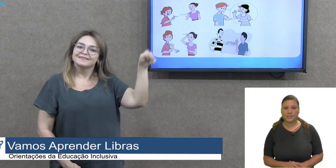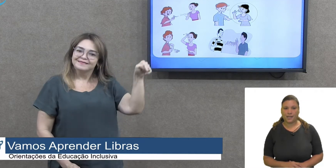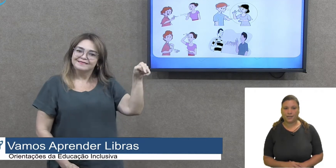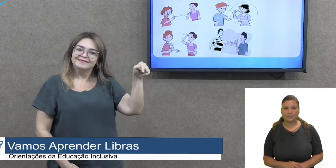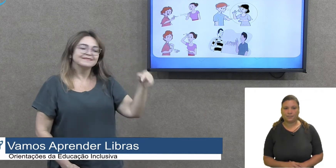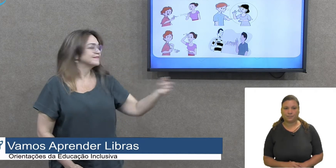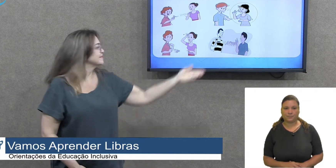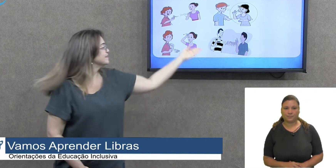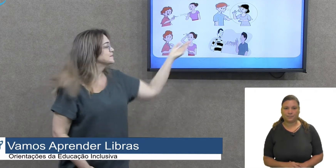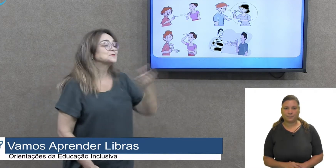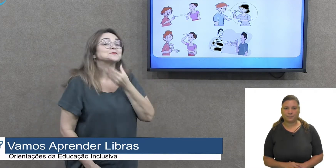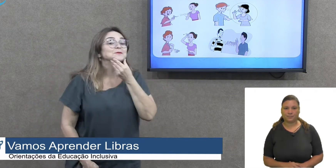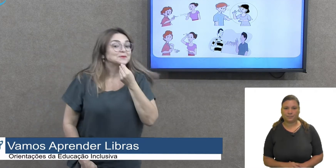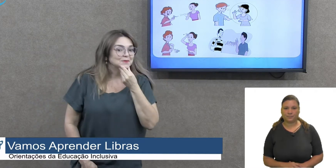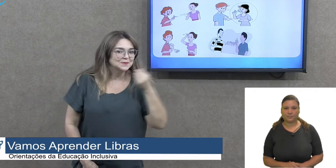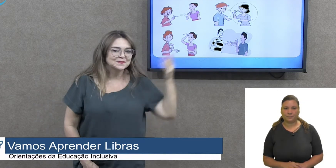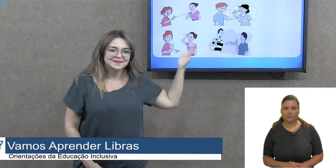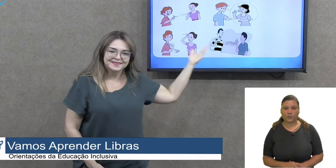José.